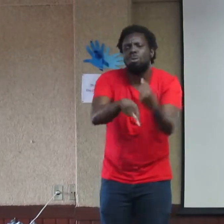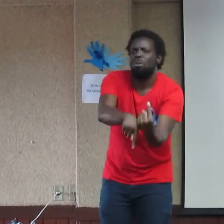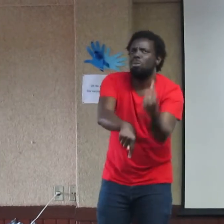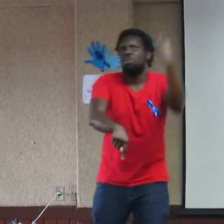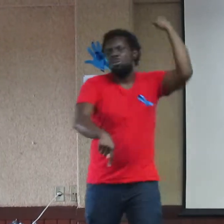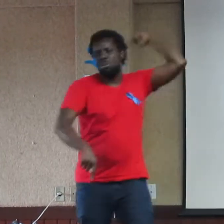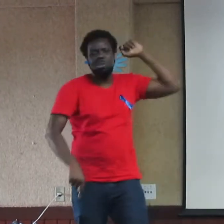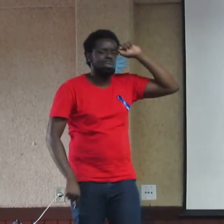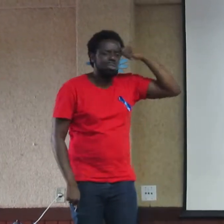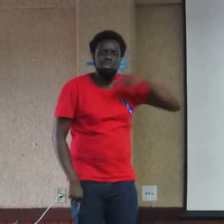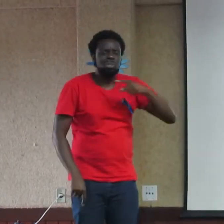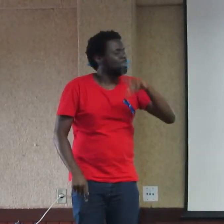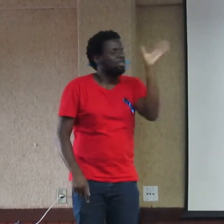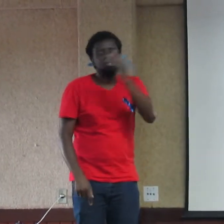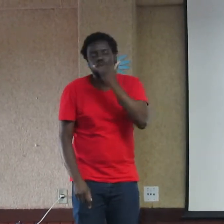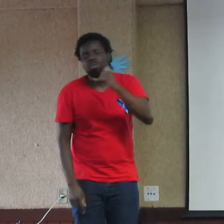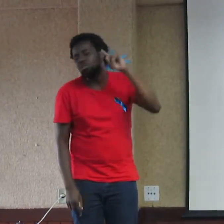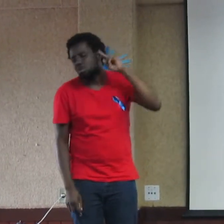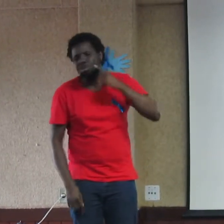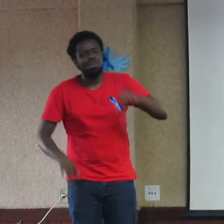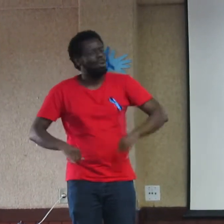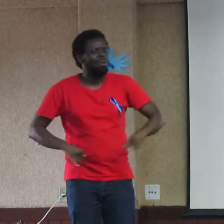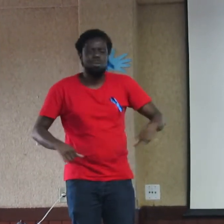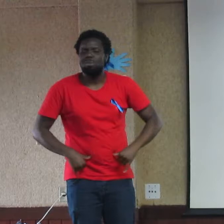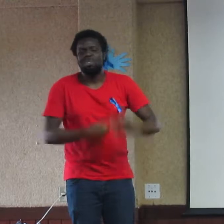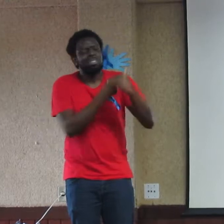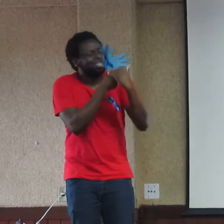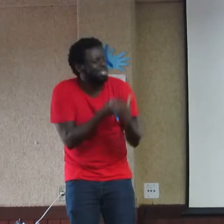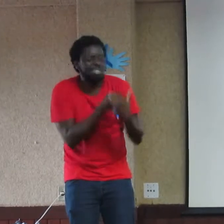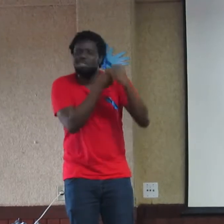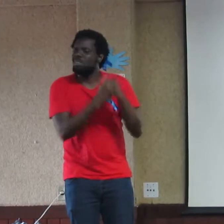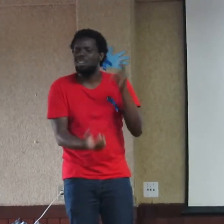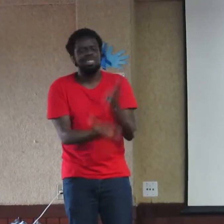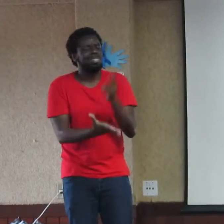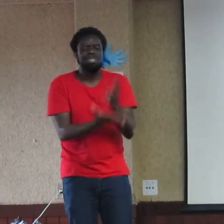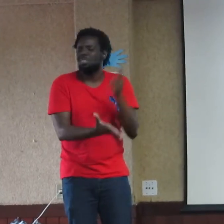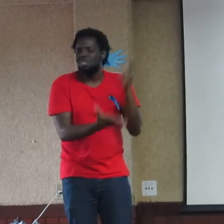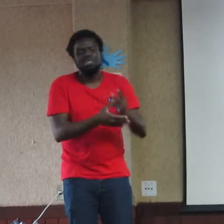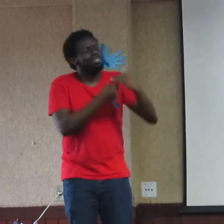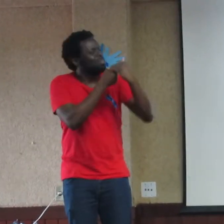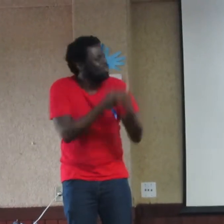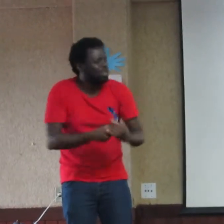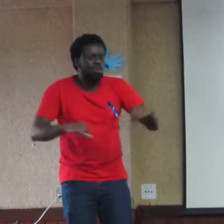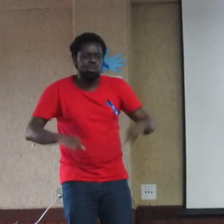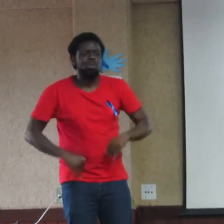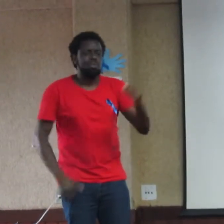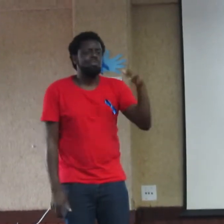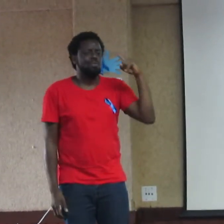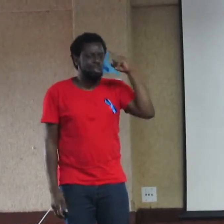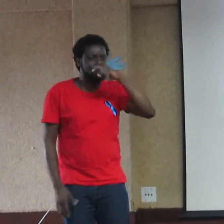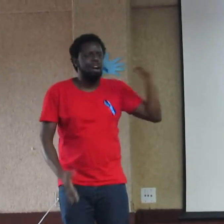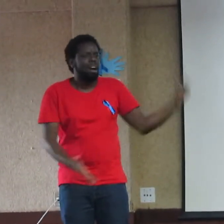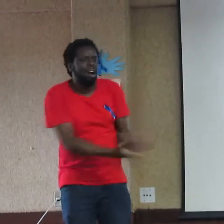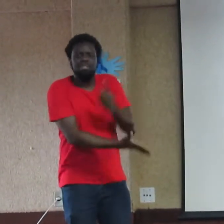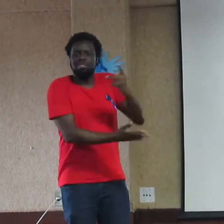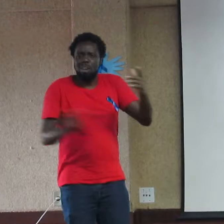e começar a disseminar essa questão, onde o surdo ele sofreu no passado e ainda